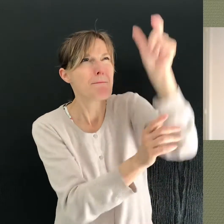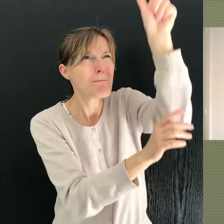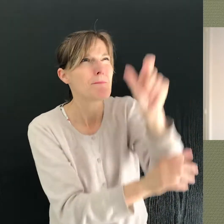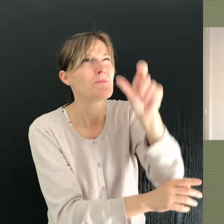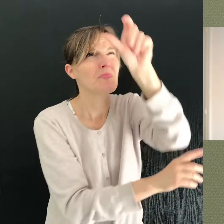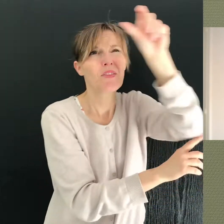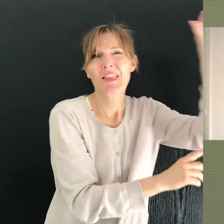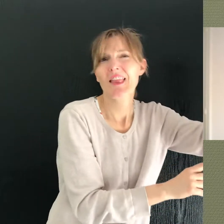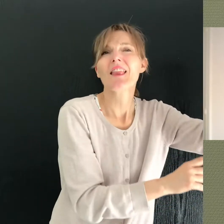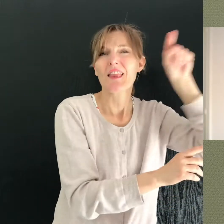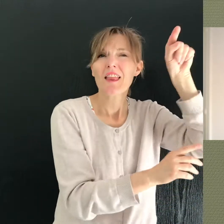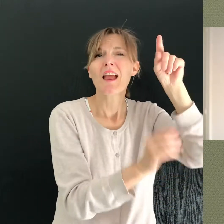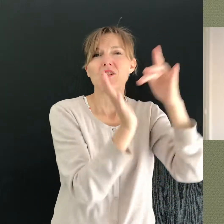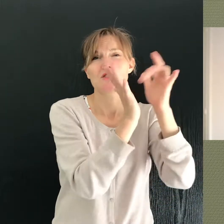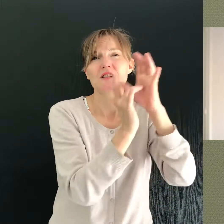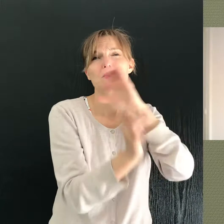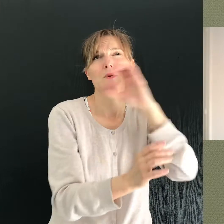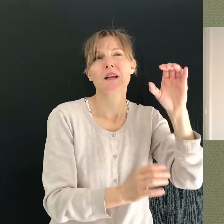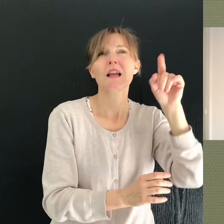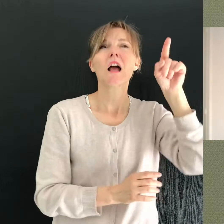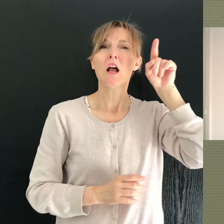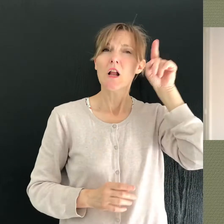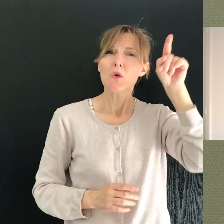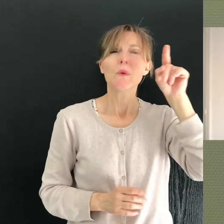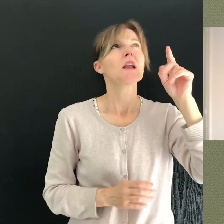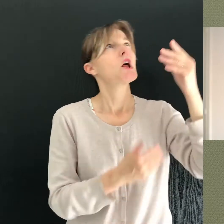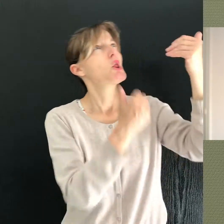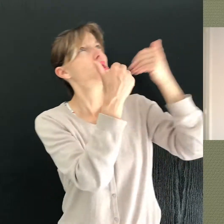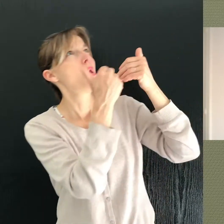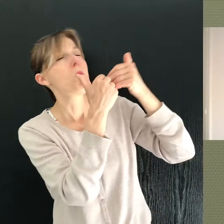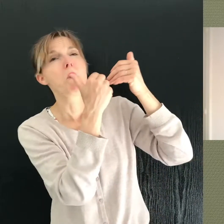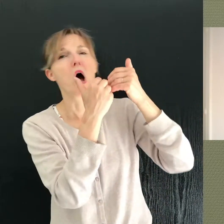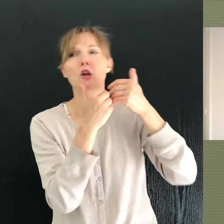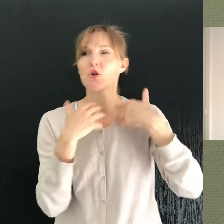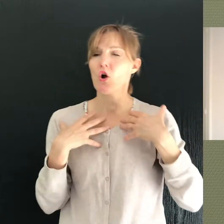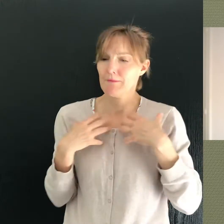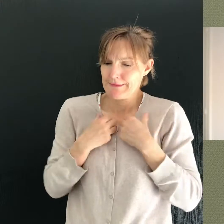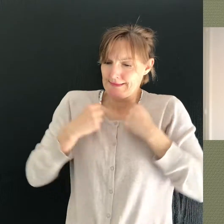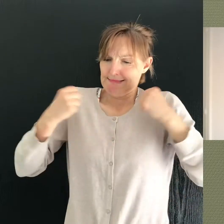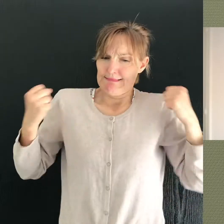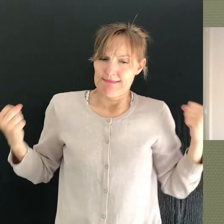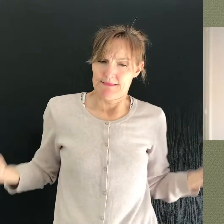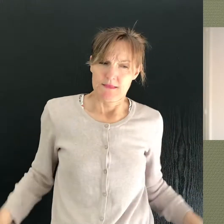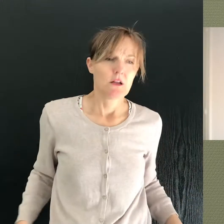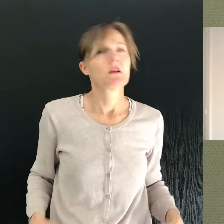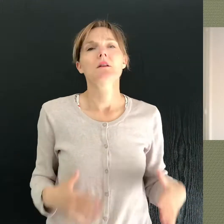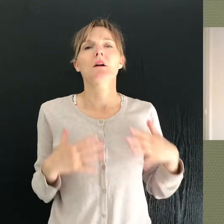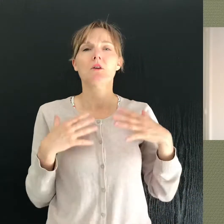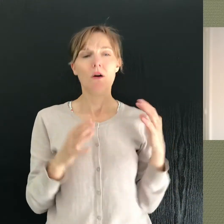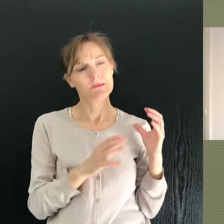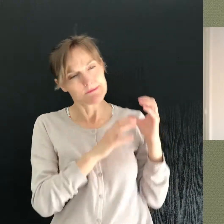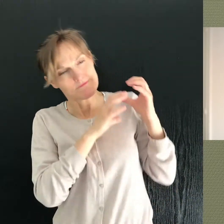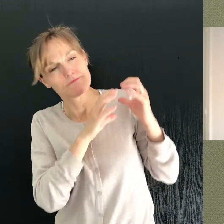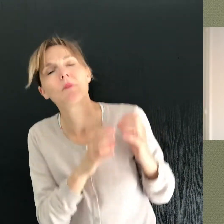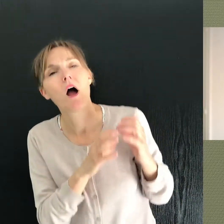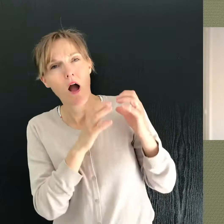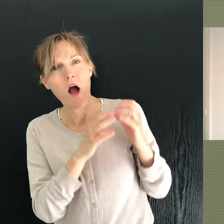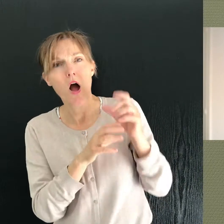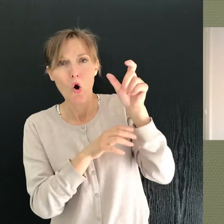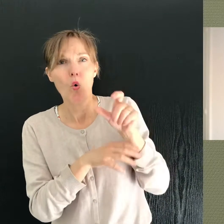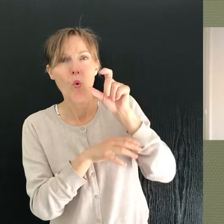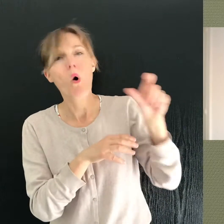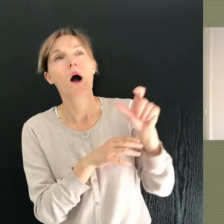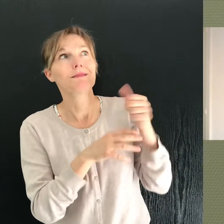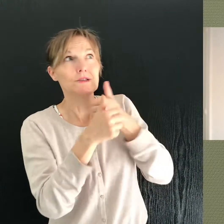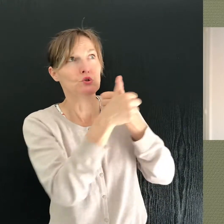Seigneur Jésus-Christ, qui nous demande de renoncer à nous-mêmes, de prendre notre croix et de le suivre. Oui,